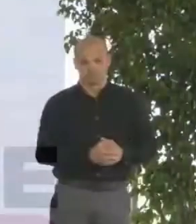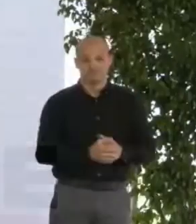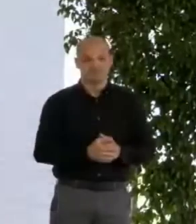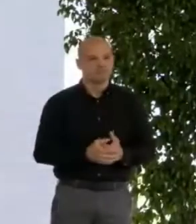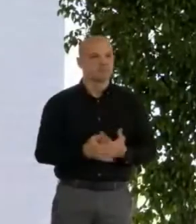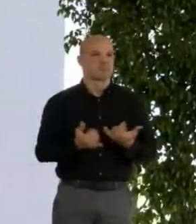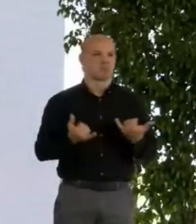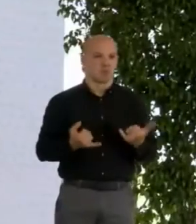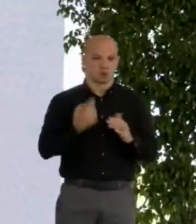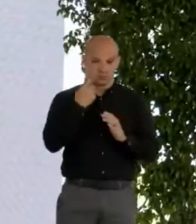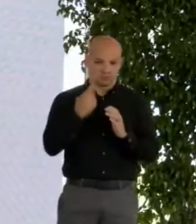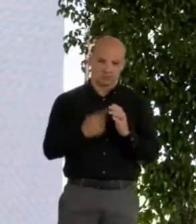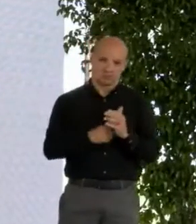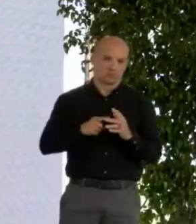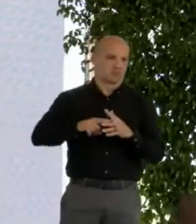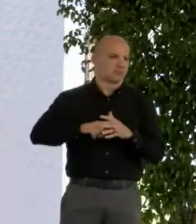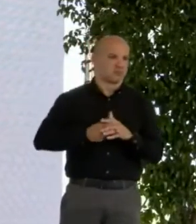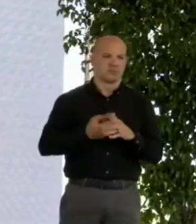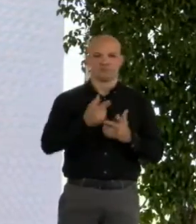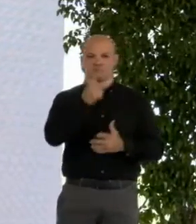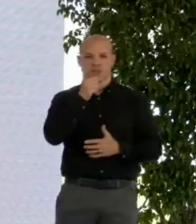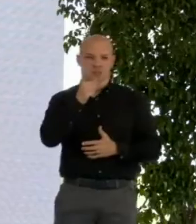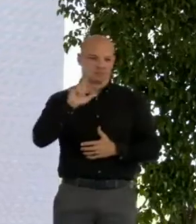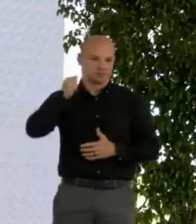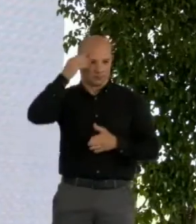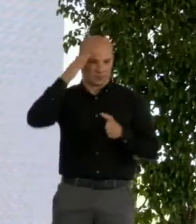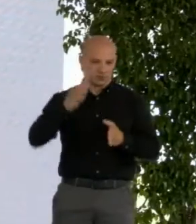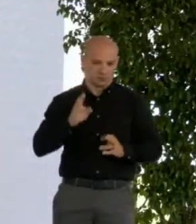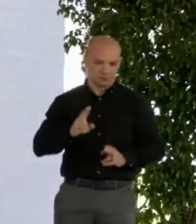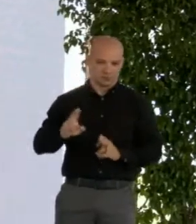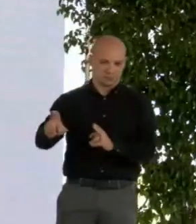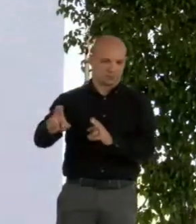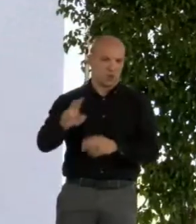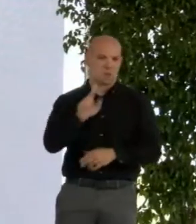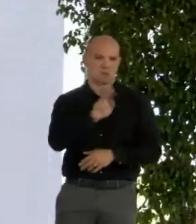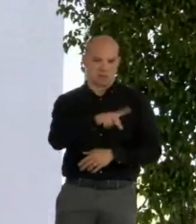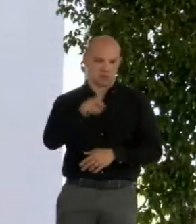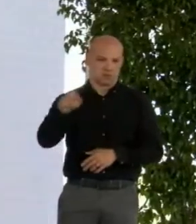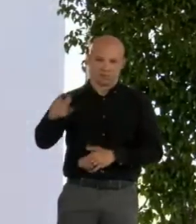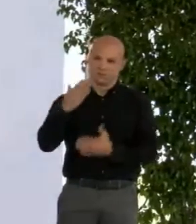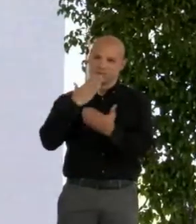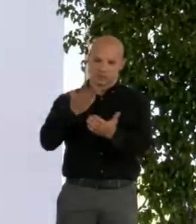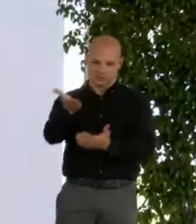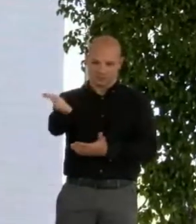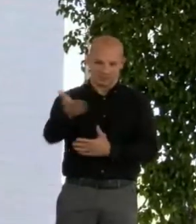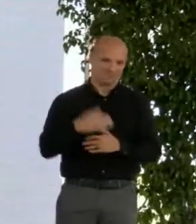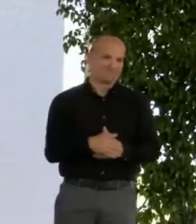Comienzo, por supuesto, reconociendo la presencia de nuestro honorable gobernador, Pedro Pierluisi. Muchísimas gracias.